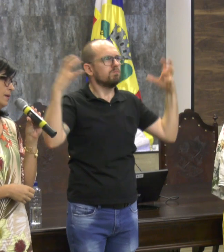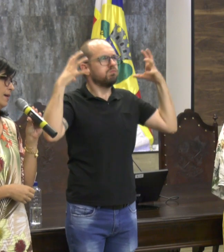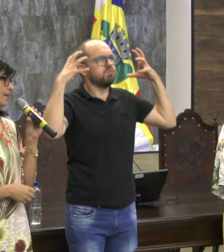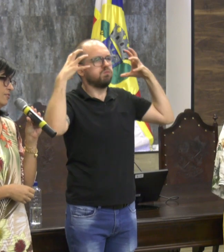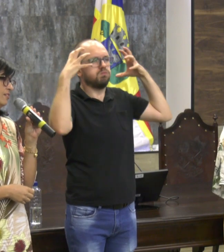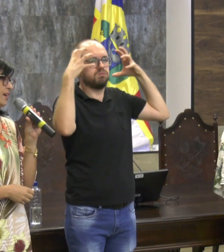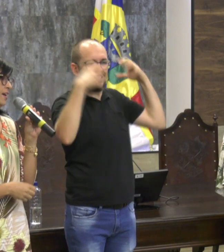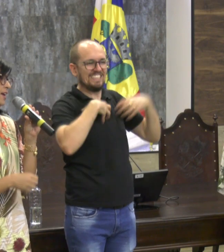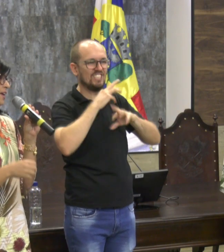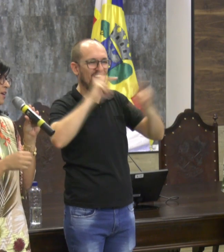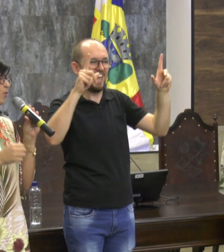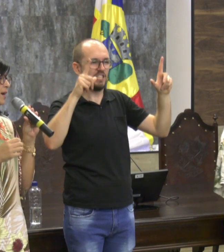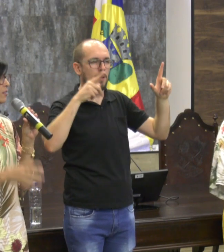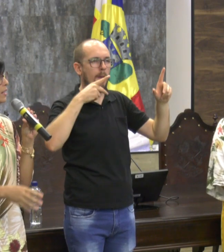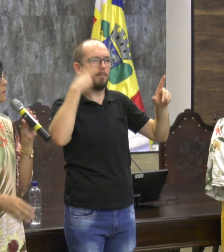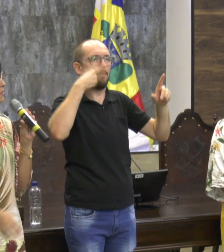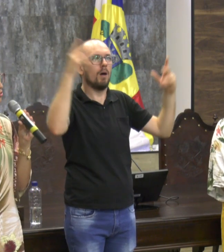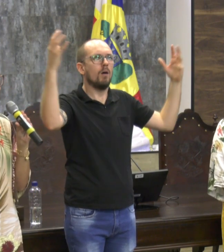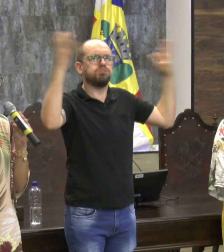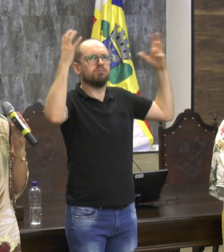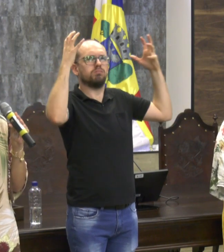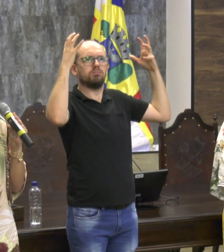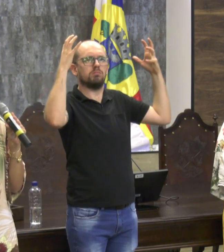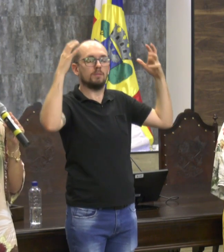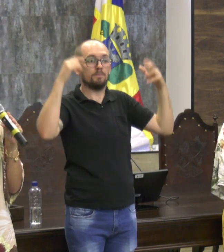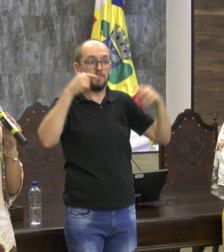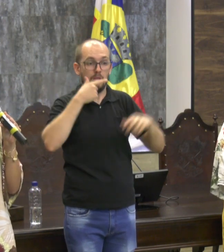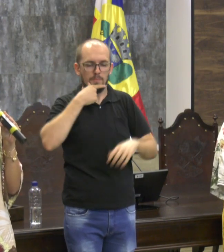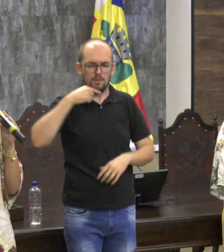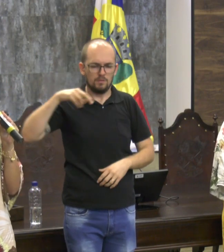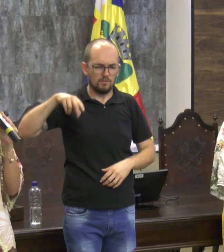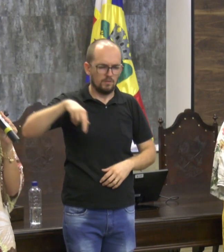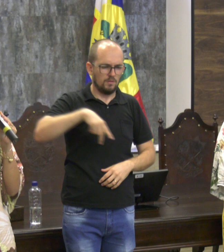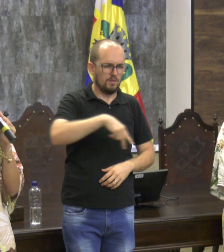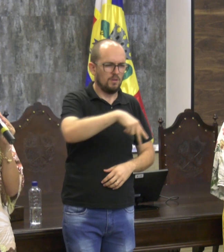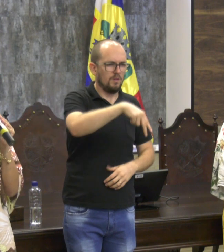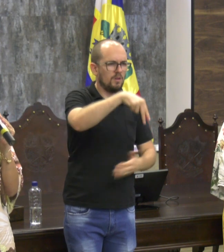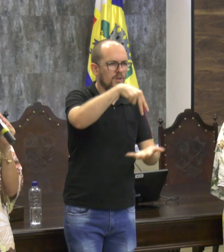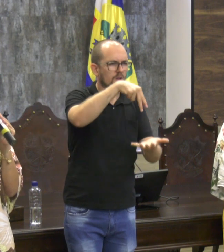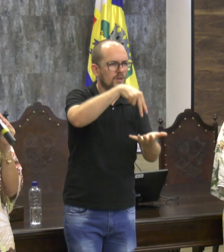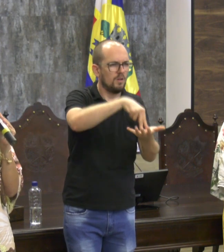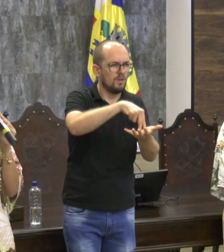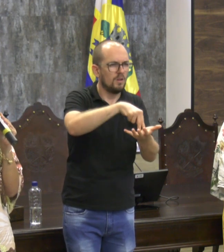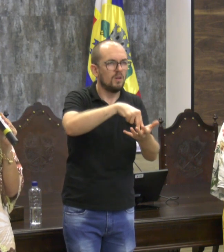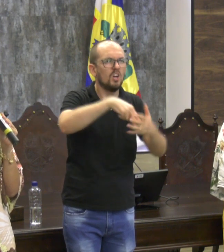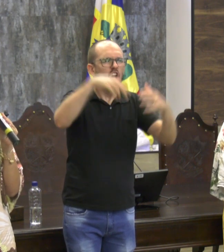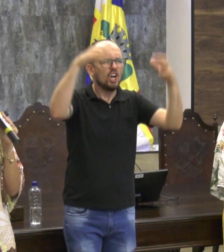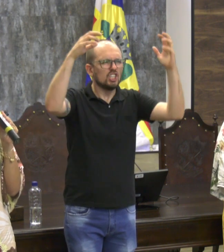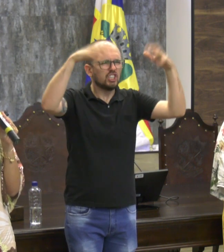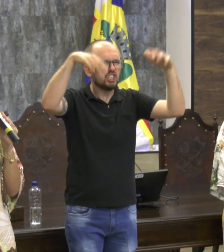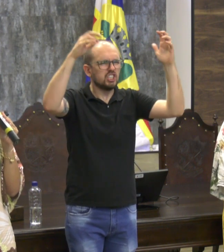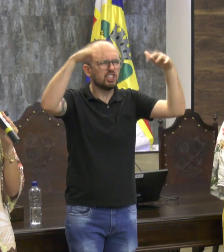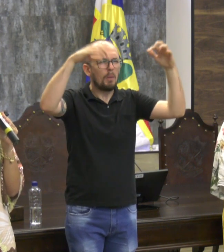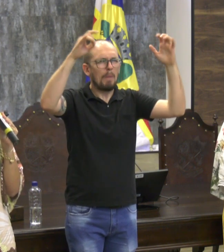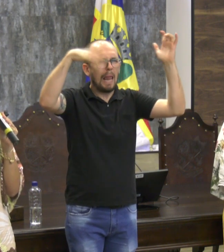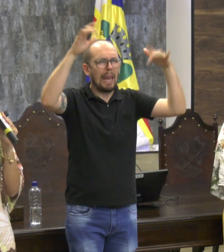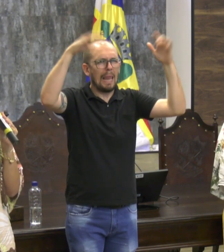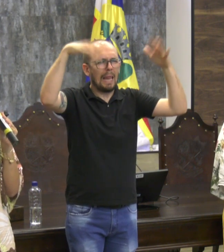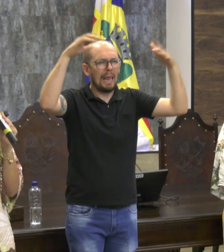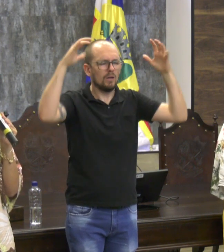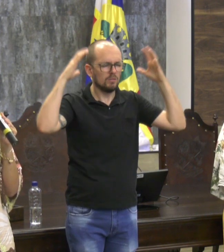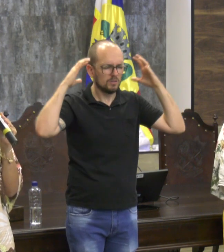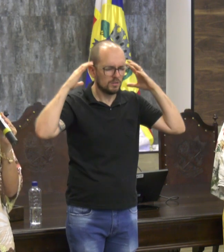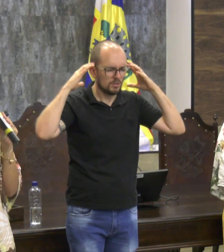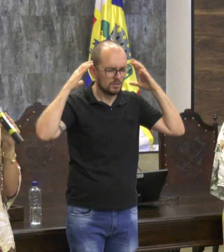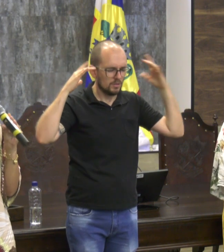daquele ambiente. E quando ele pisou naquela quadra, gente, foram 5 pessoas, né? Aquele dia, nunca